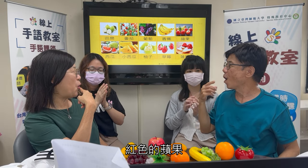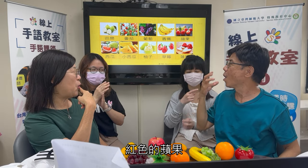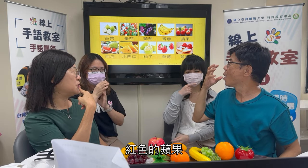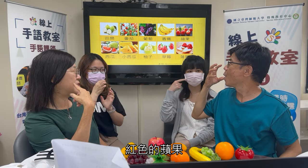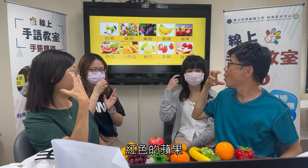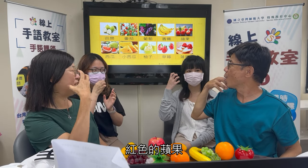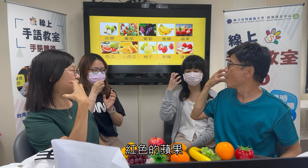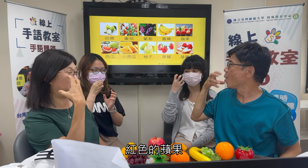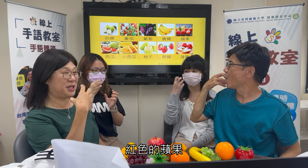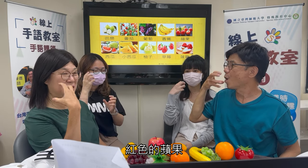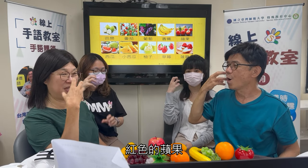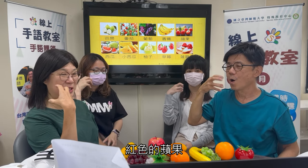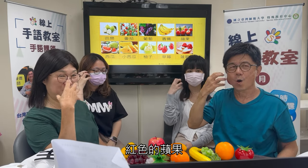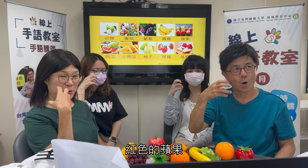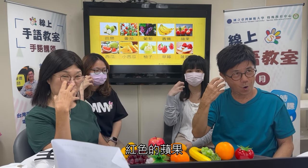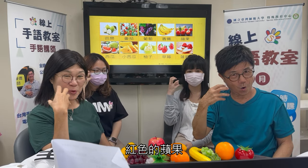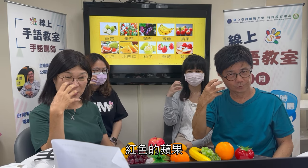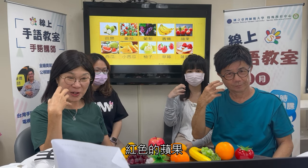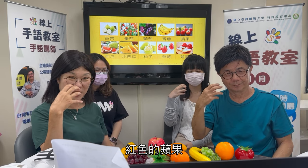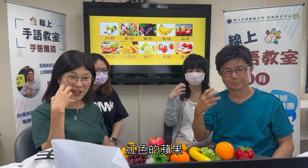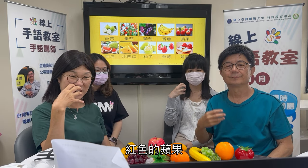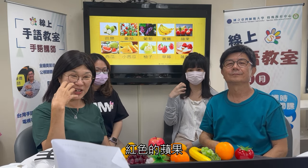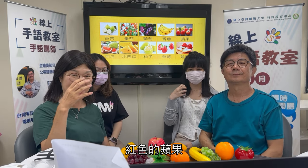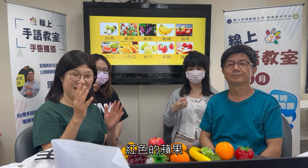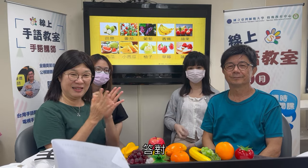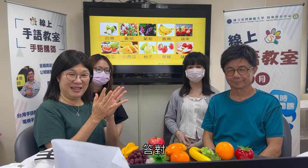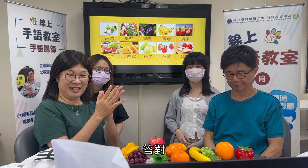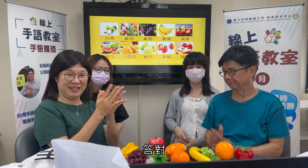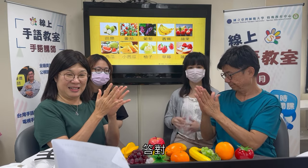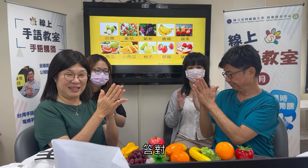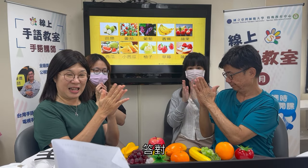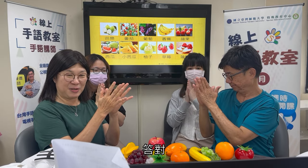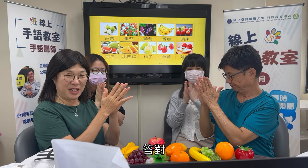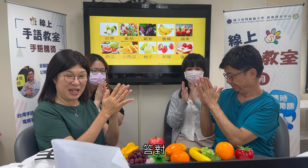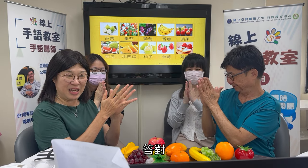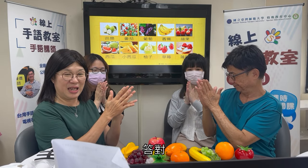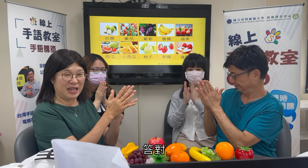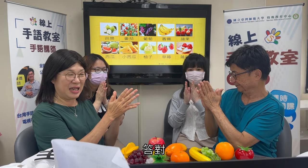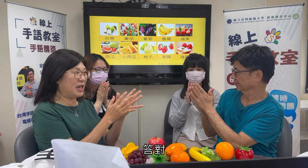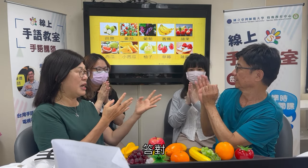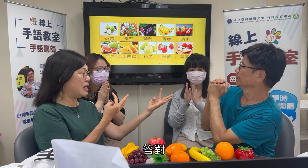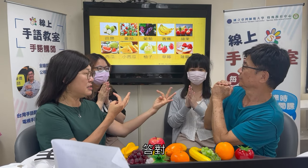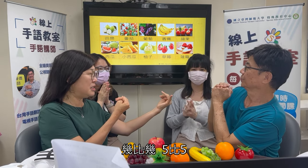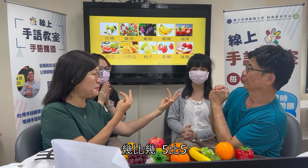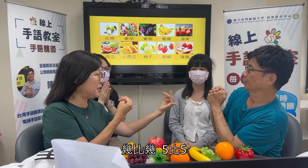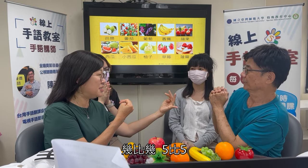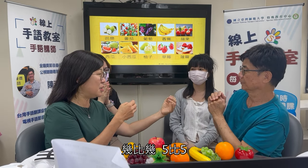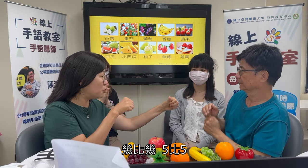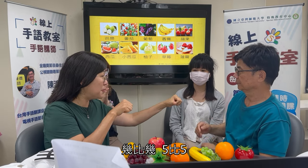红色的苹果，答对，几比几？五比